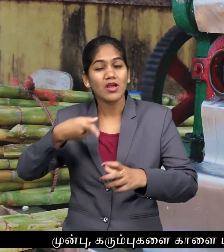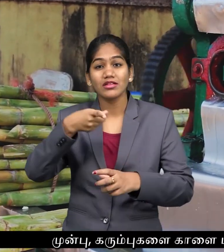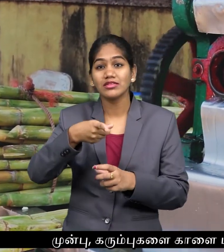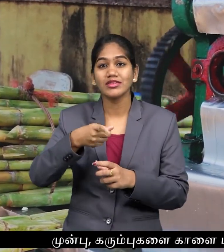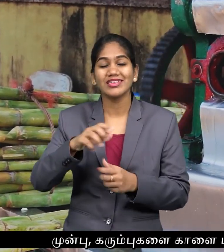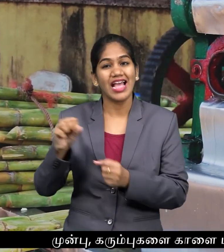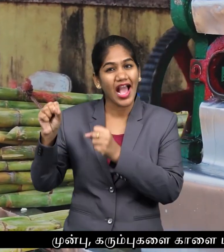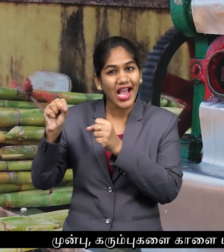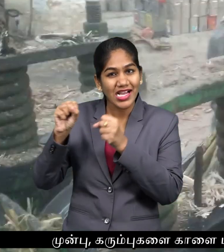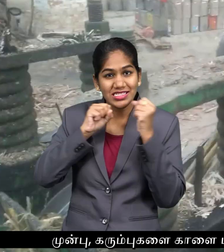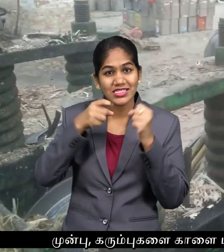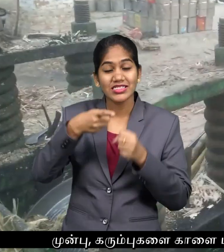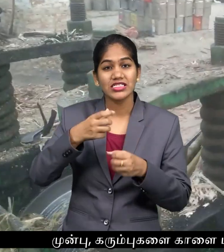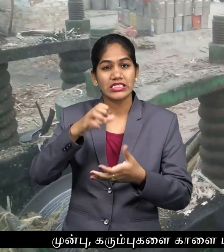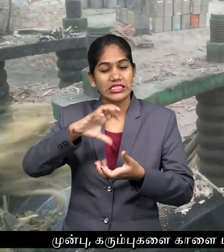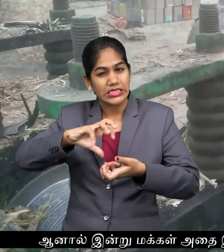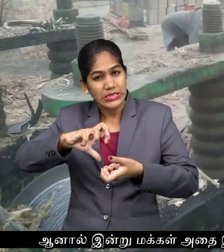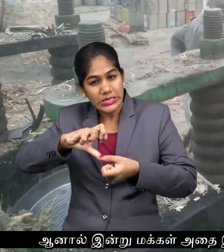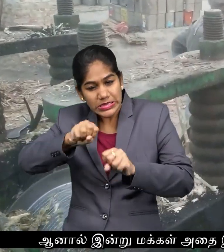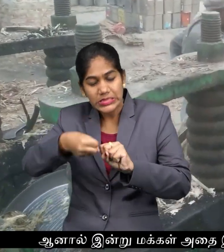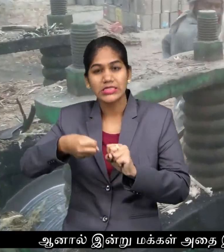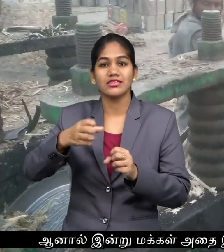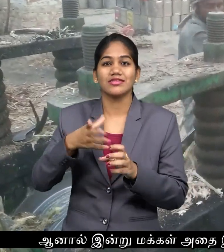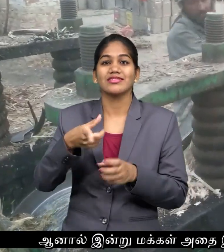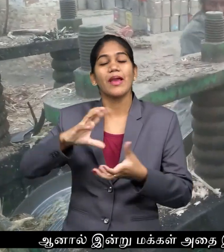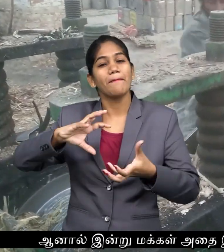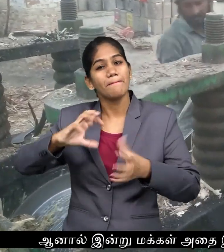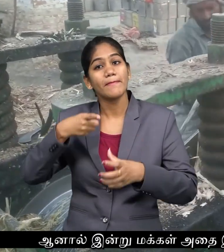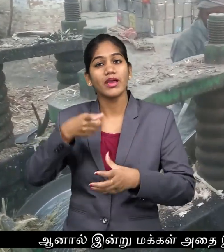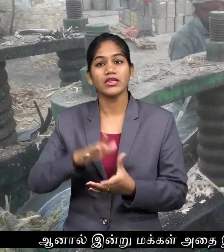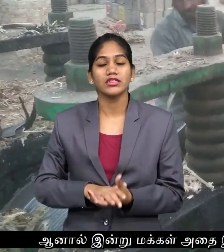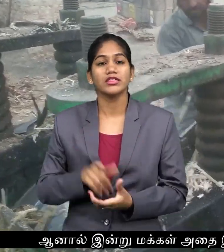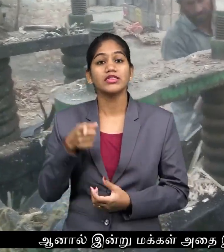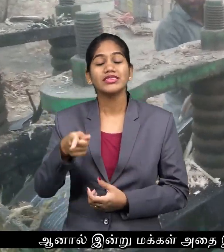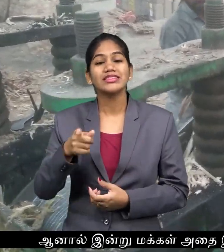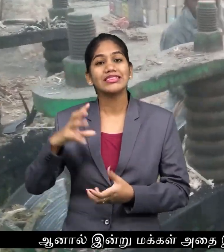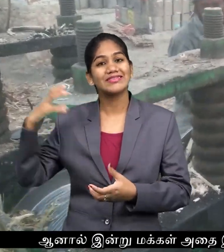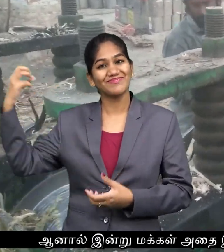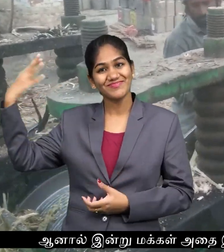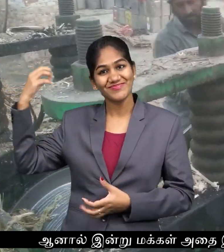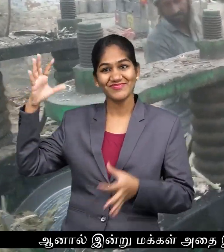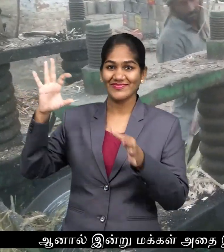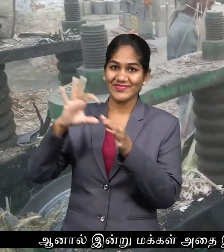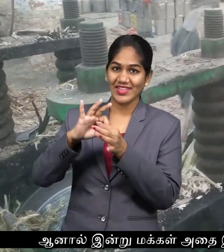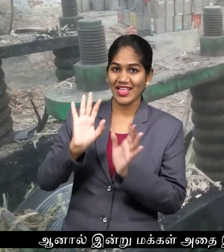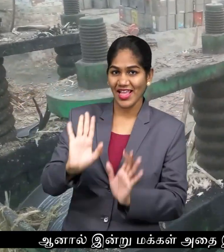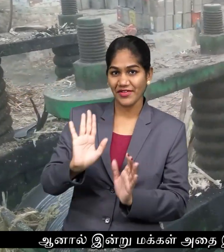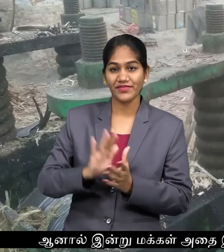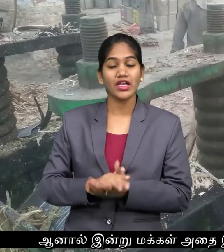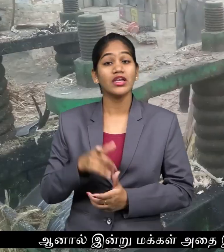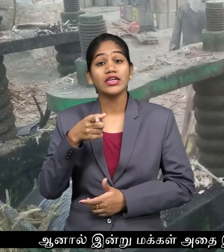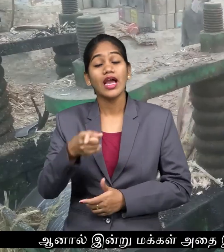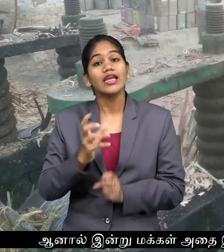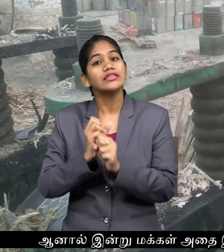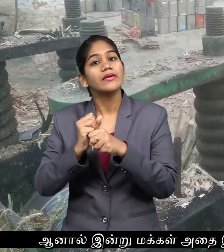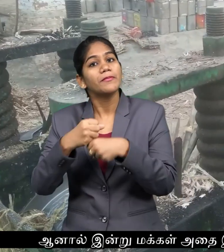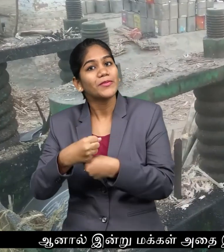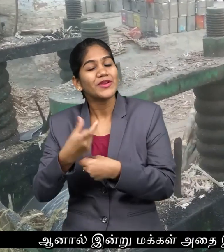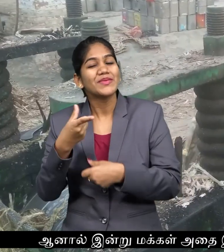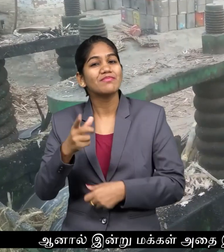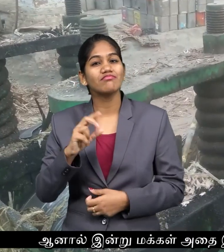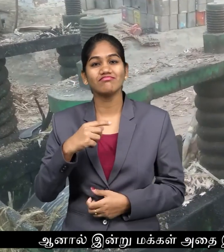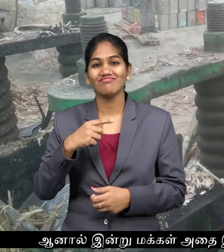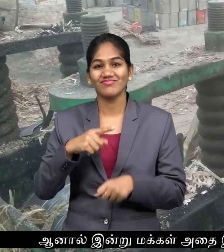மாடுகளை பயன்படுத்தி நசுக்கினார்கள். ஆனால் இன்று மக்கள் அதை இயந்திரங்களில் செய்ய விரும்புகிறார்கள்.